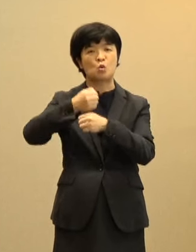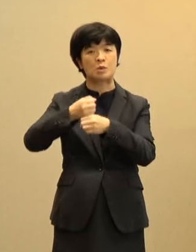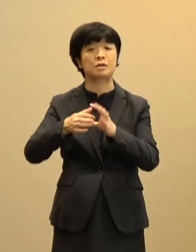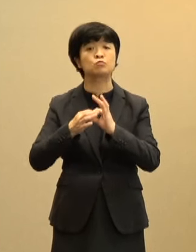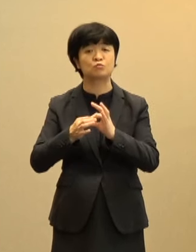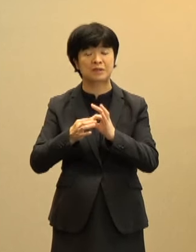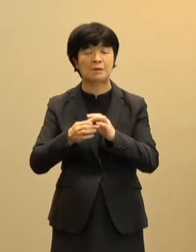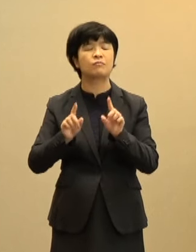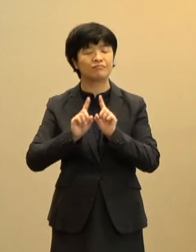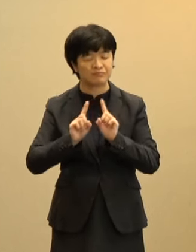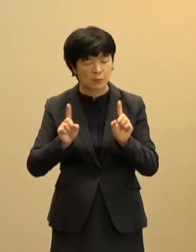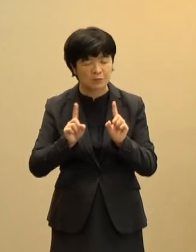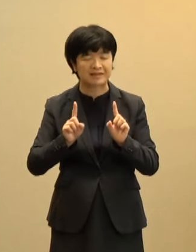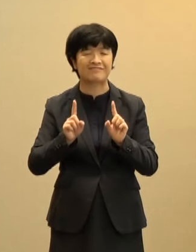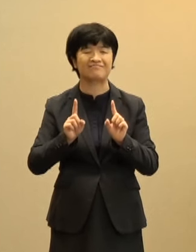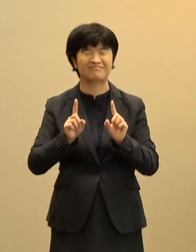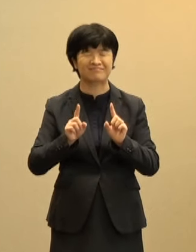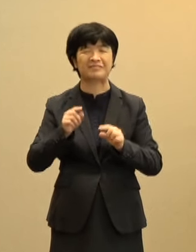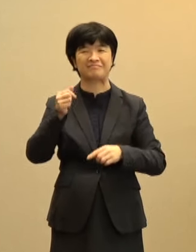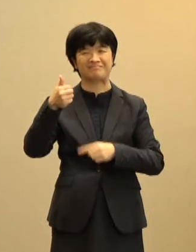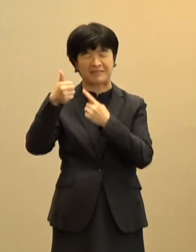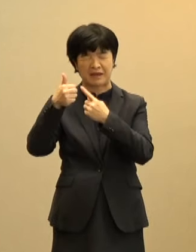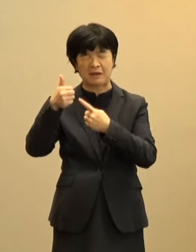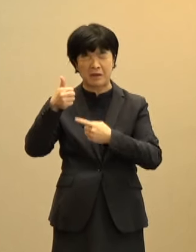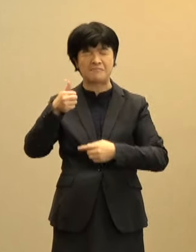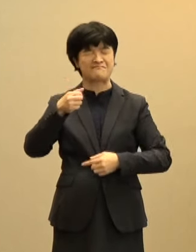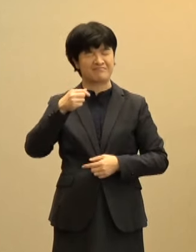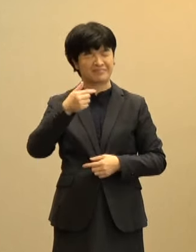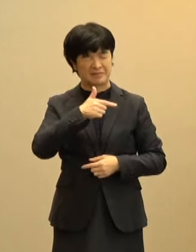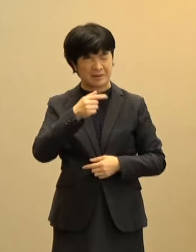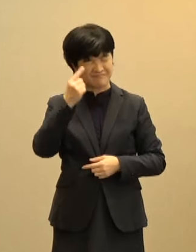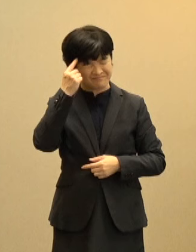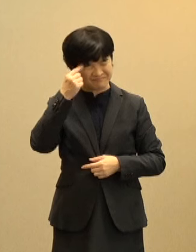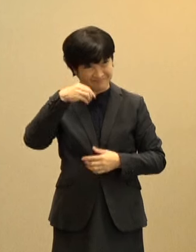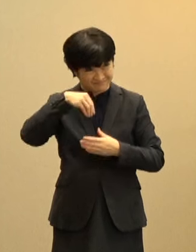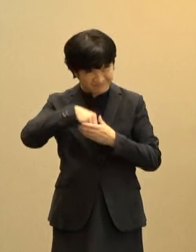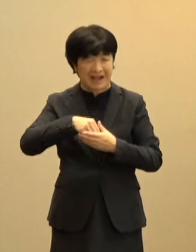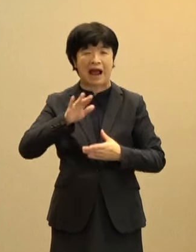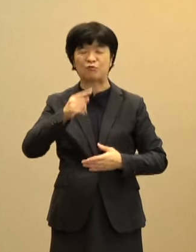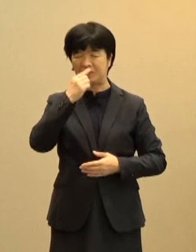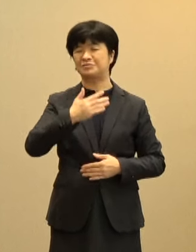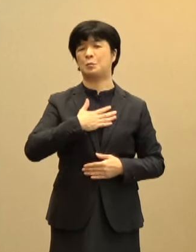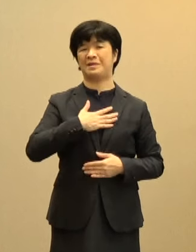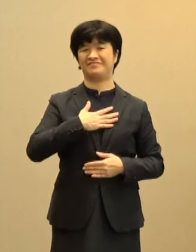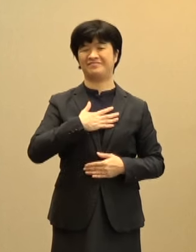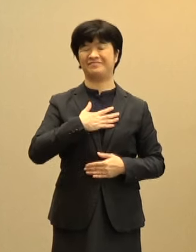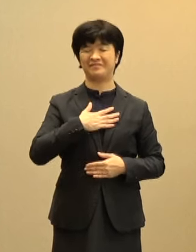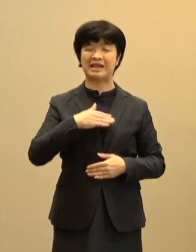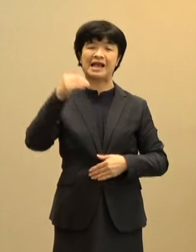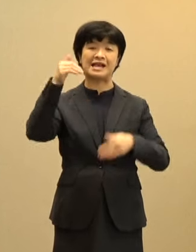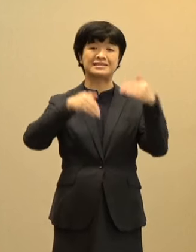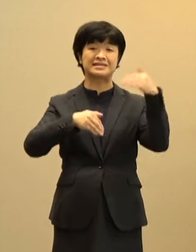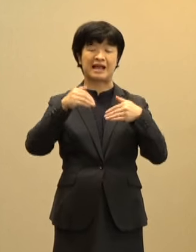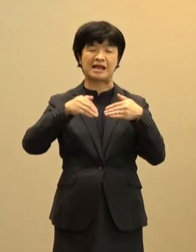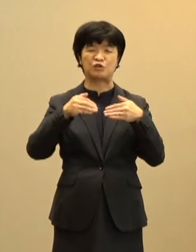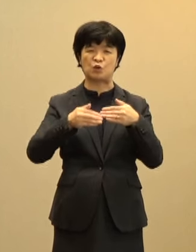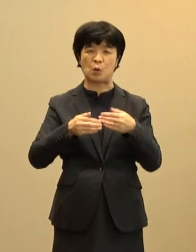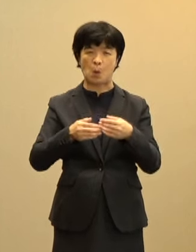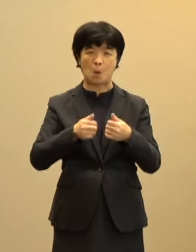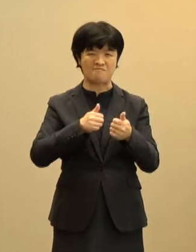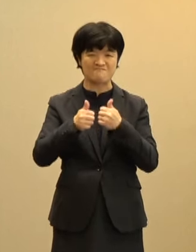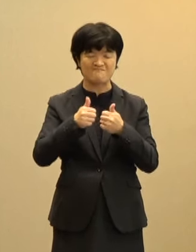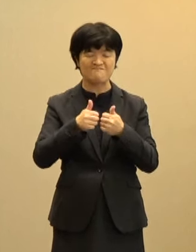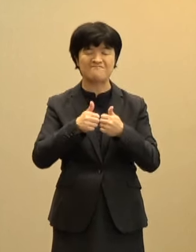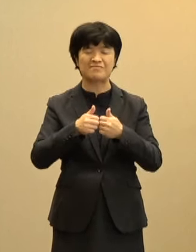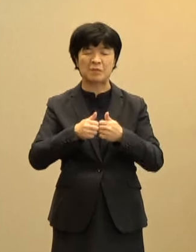ながら人一倍思いを持たれているというのは十分承知をしておりますので、選挙戦を通してですね、石破